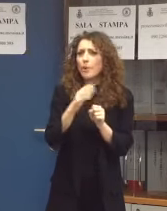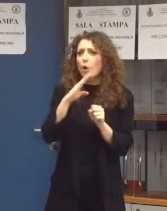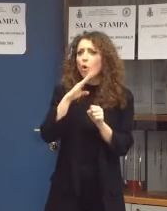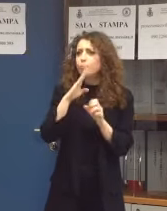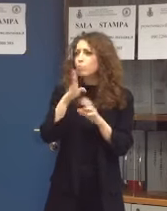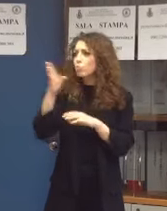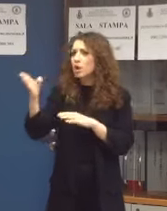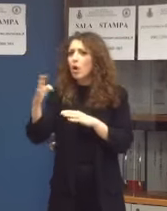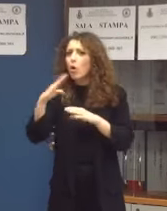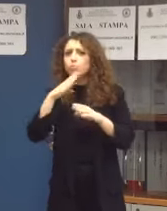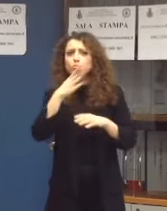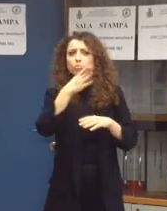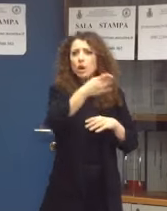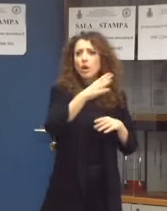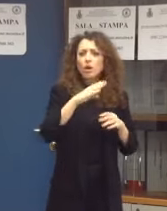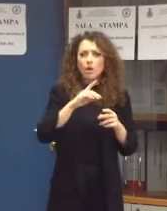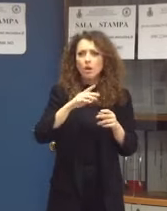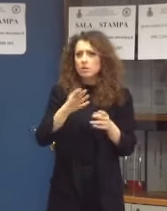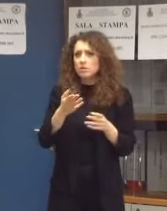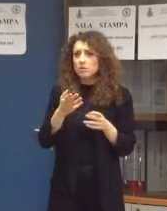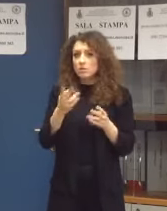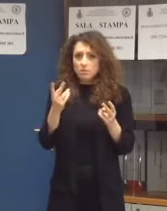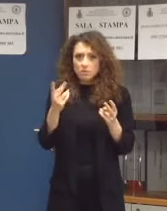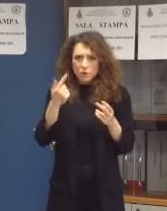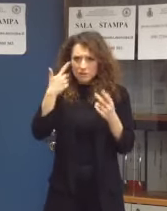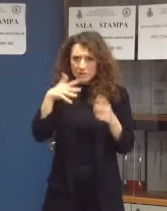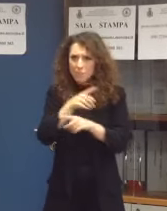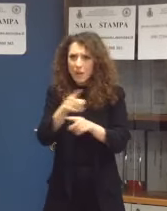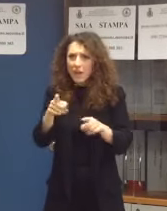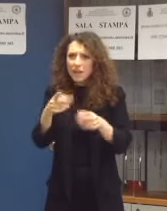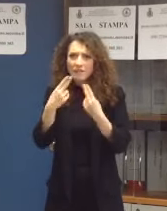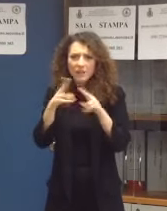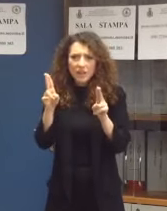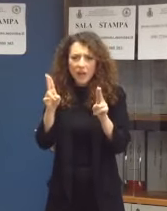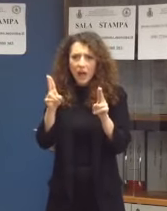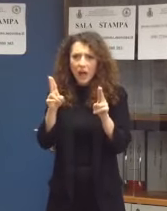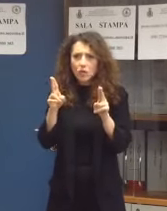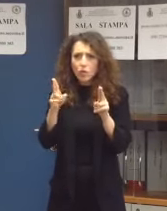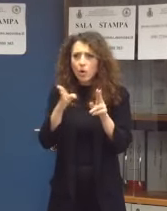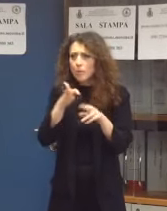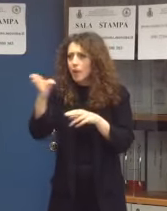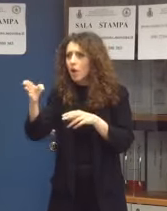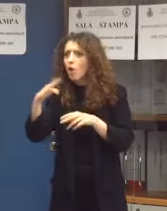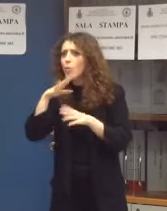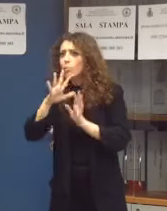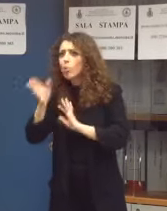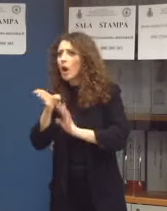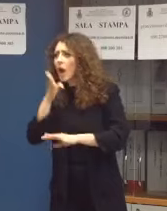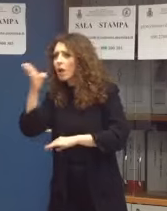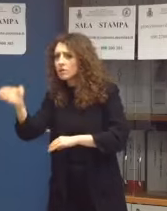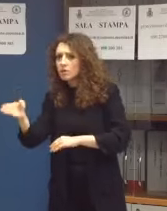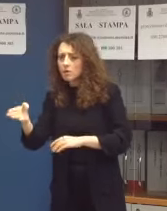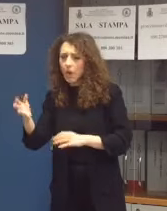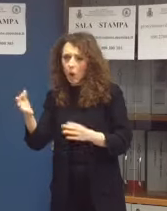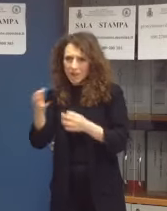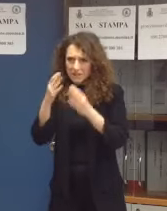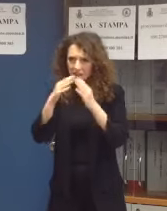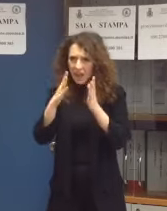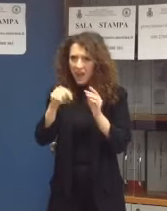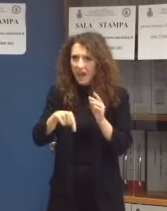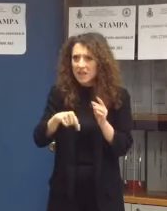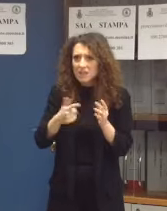all'altro, sono fra l'altro vietati, come ben sapete. Quindi se avete una casa qui e quindi volete utilizzare la Family